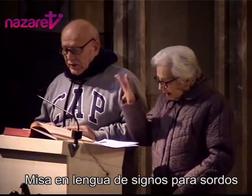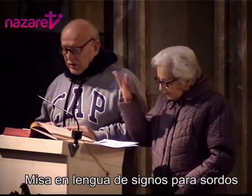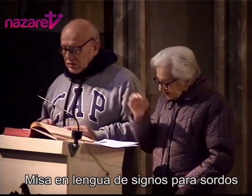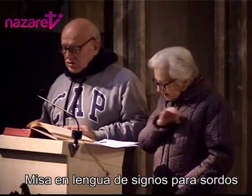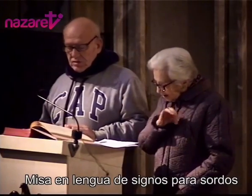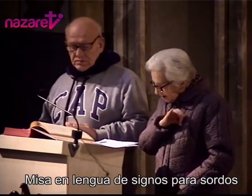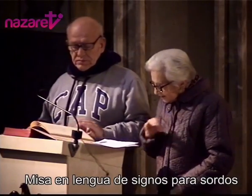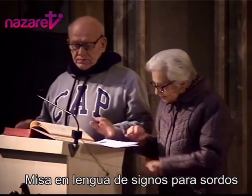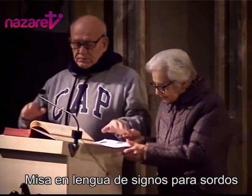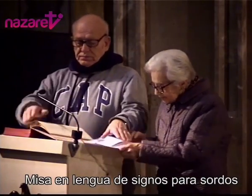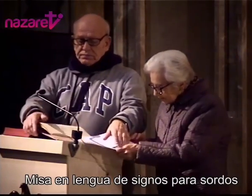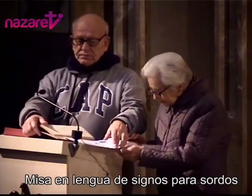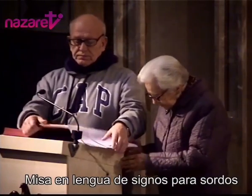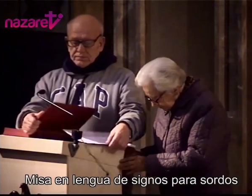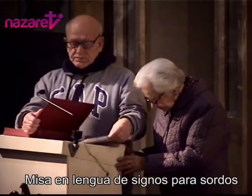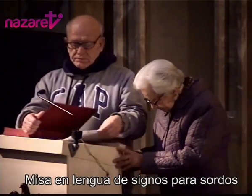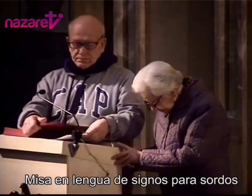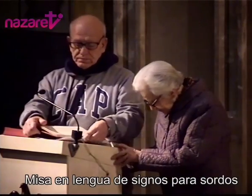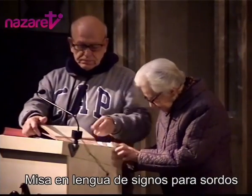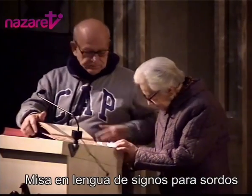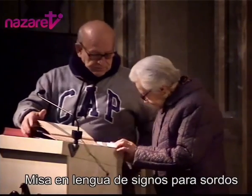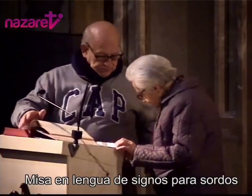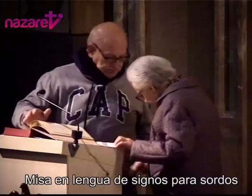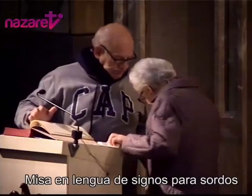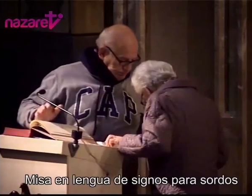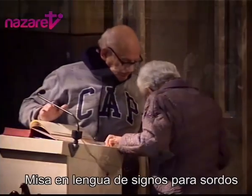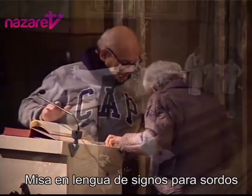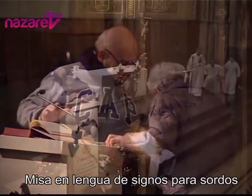Palabra de Dios. Te alabamos, Señor.